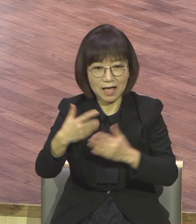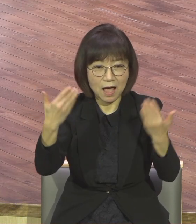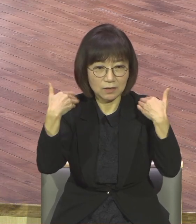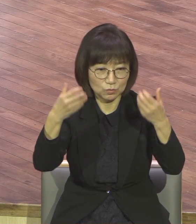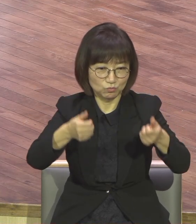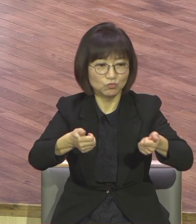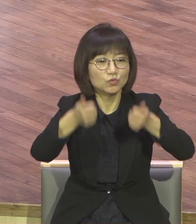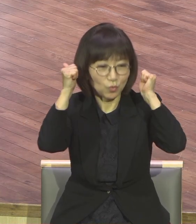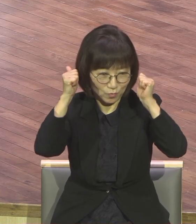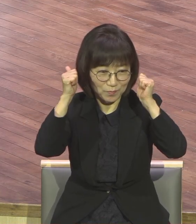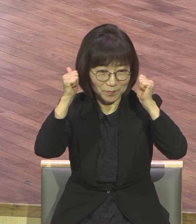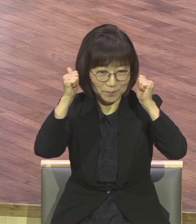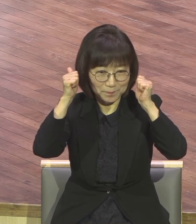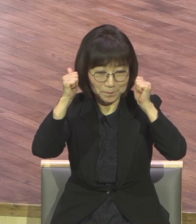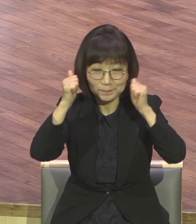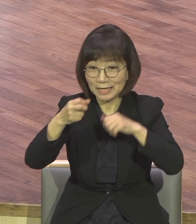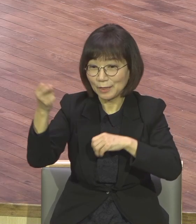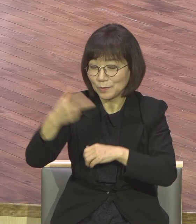현재까지